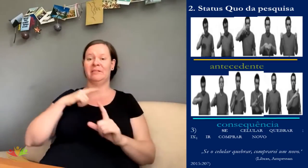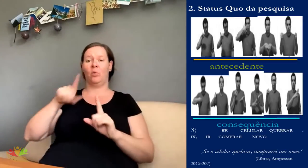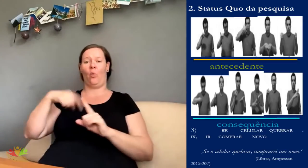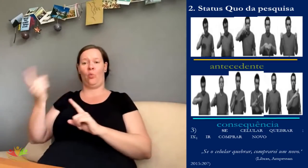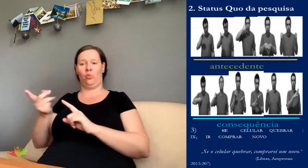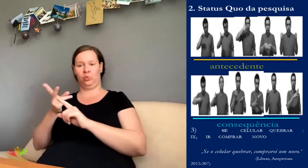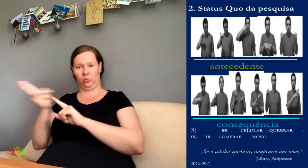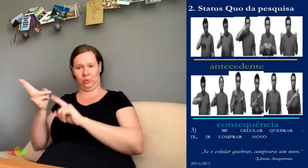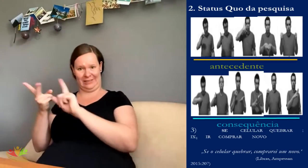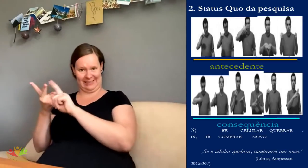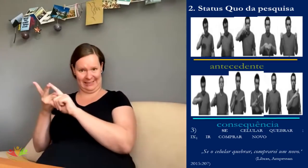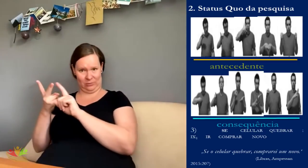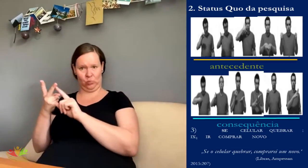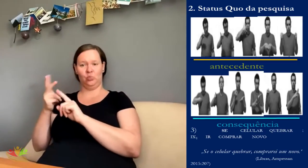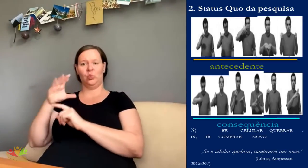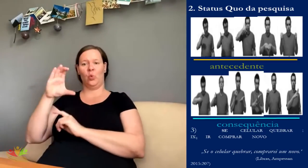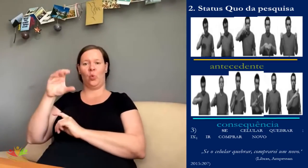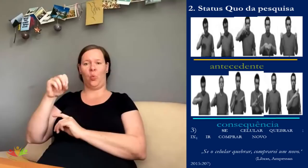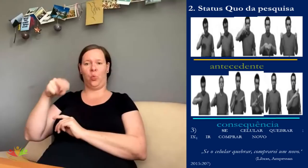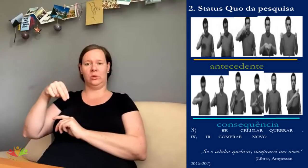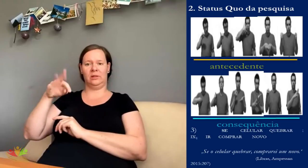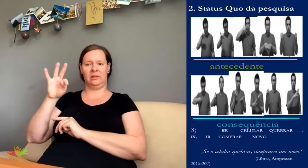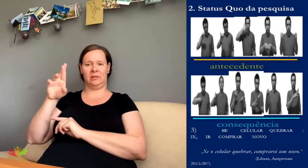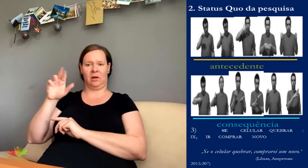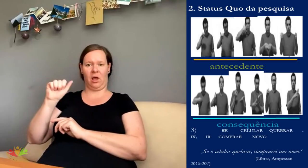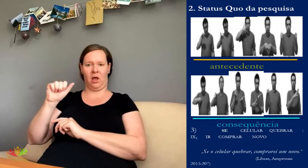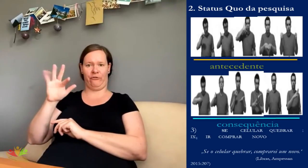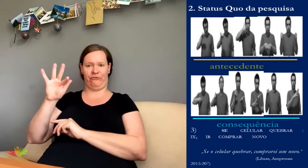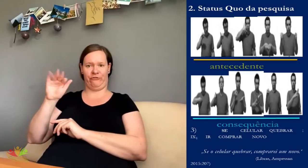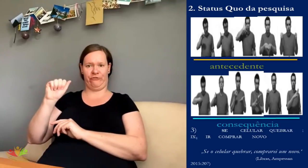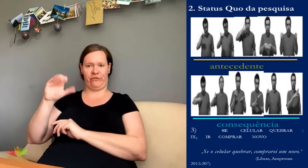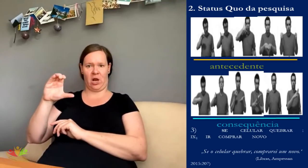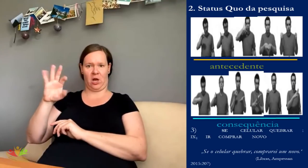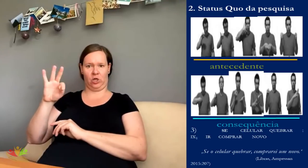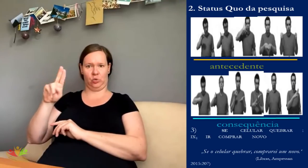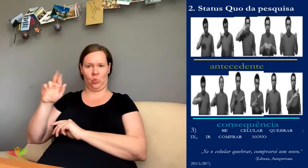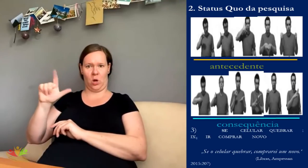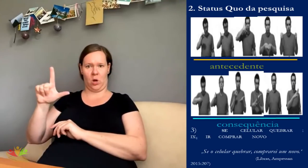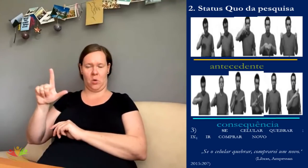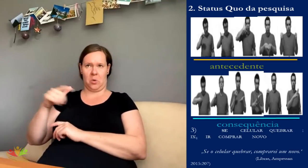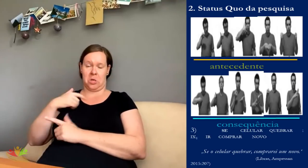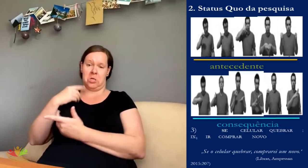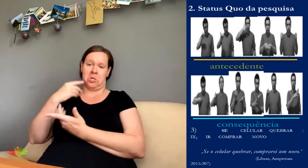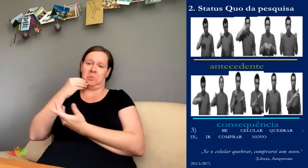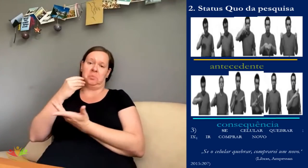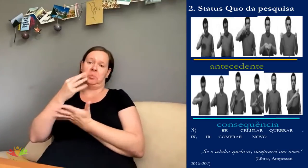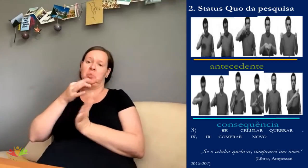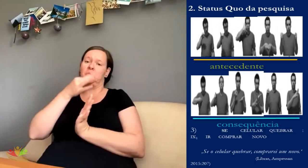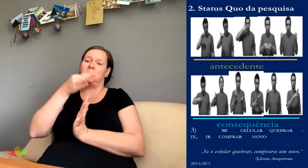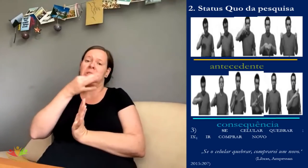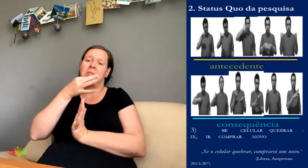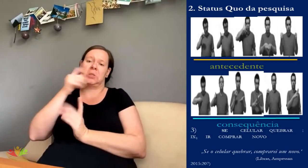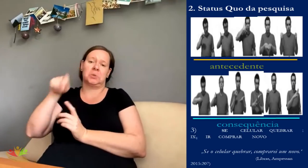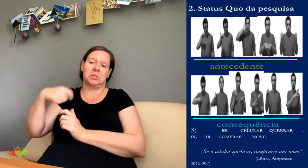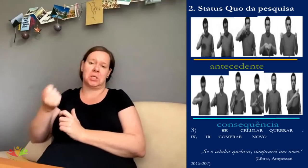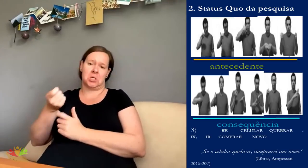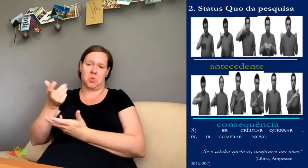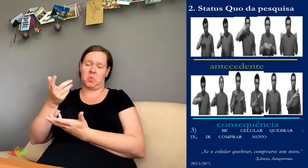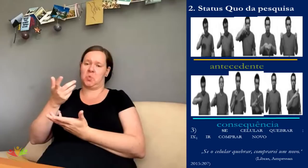condicionais factuais, porque elas falam sobre coisas que realmente vão acontecer, sobre